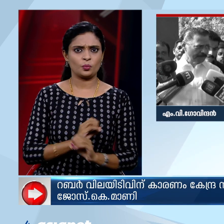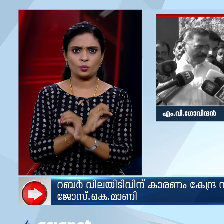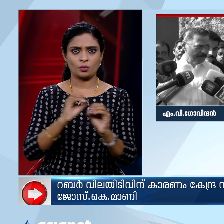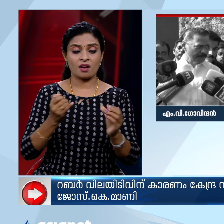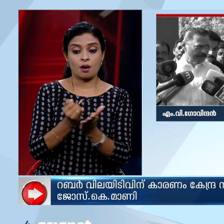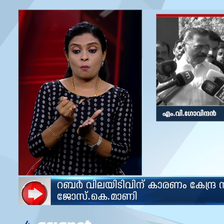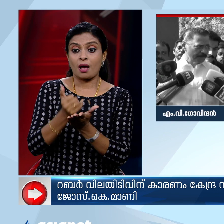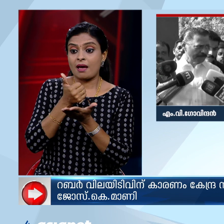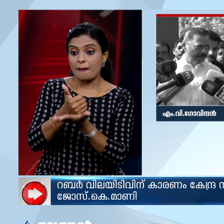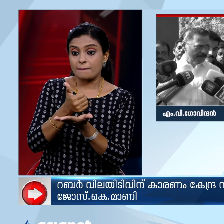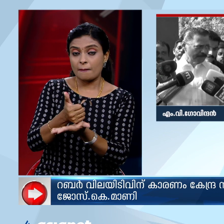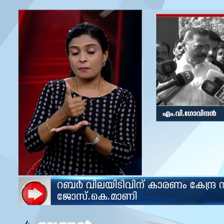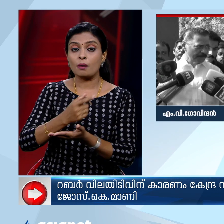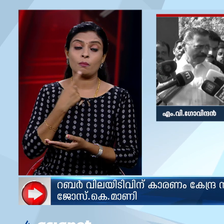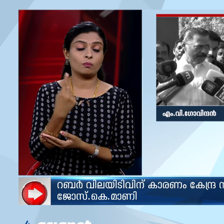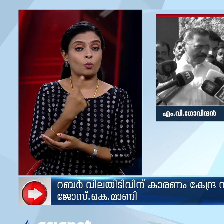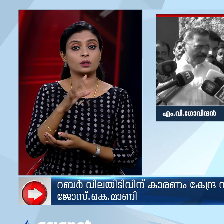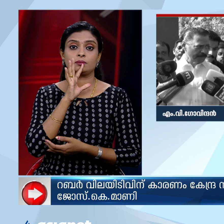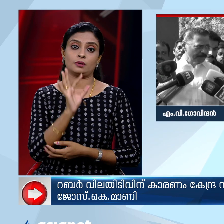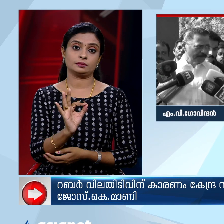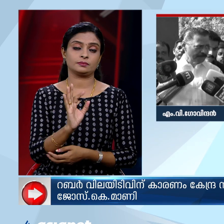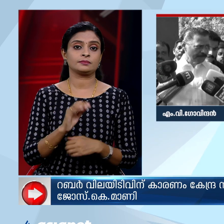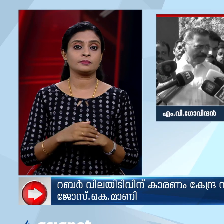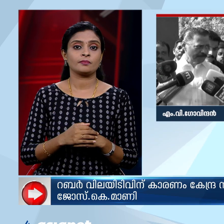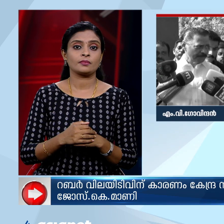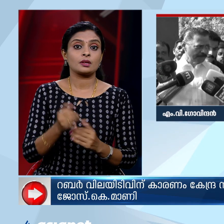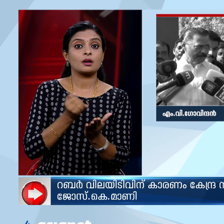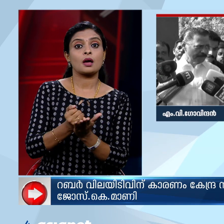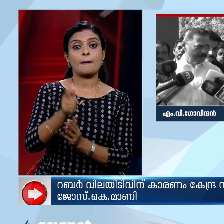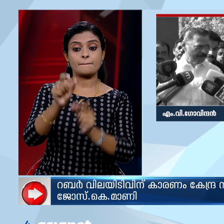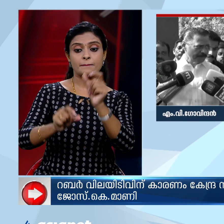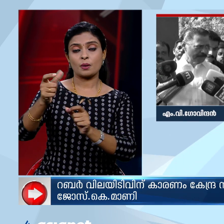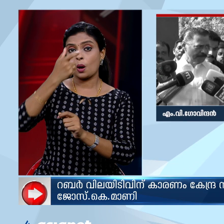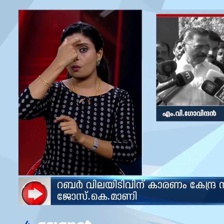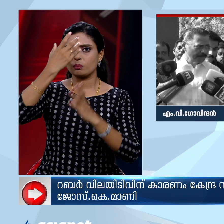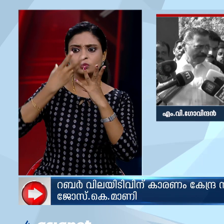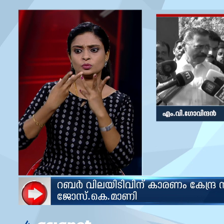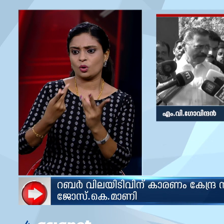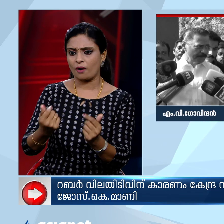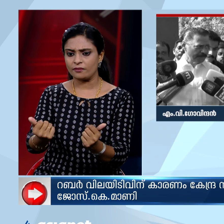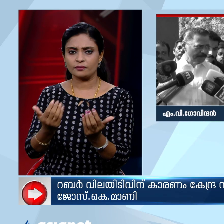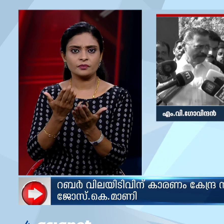കർഷകരെ സഹായിക്കണമെന്നുള്ളതാണ്, നാടിൻ്റെ വികസനമാണ്. കർഷകരുടെ പ്രശ്നങ്ങൾ പരിഹരിക്കാൻ സാധിക്കാത്ത